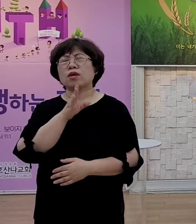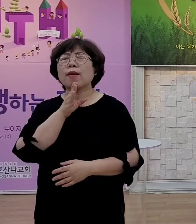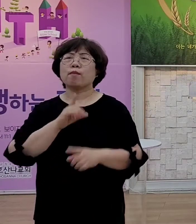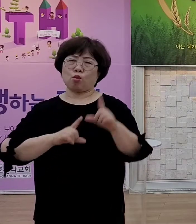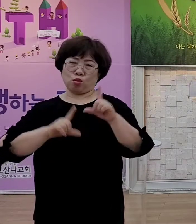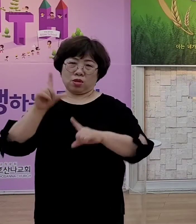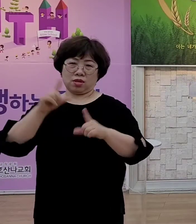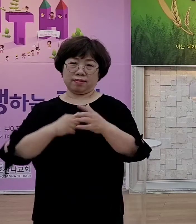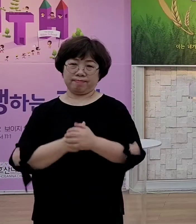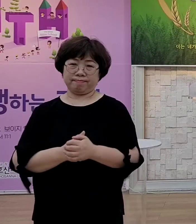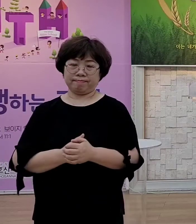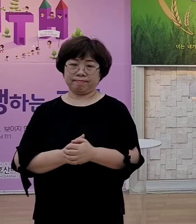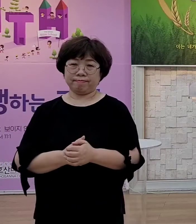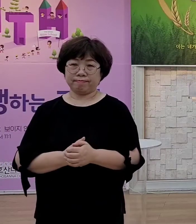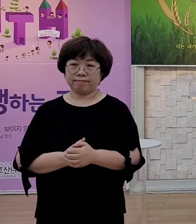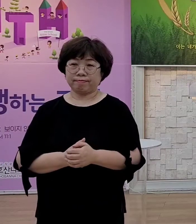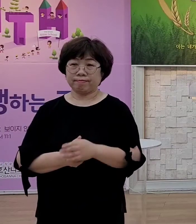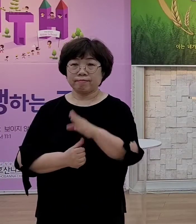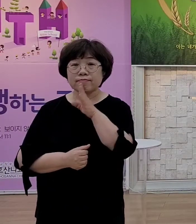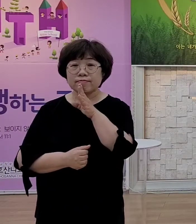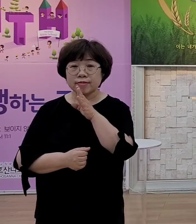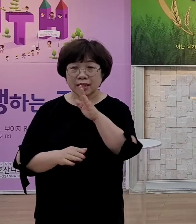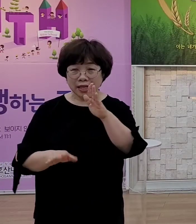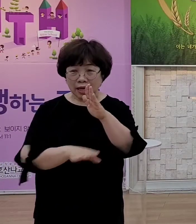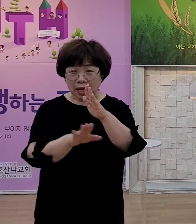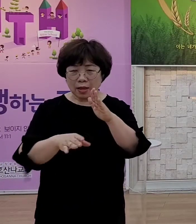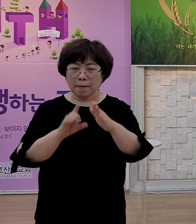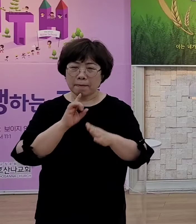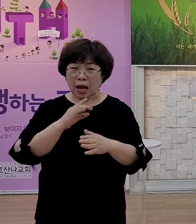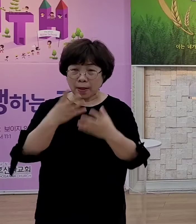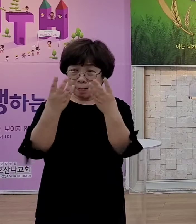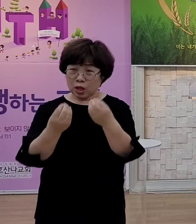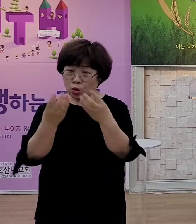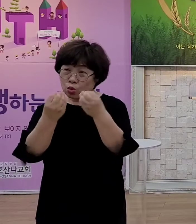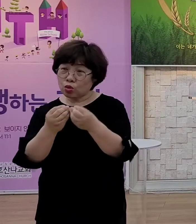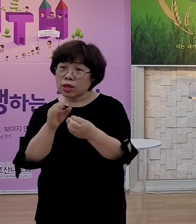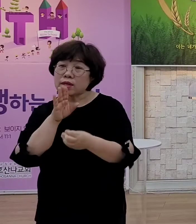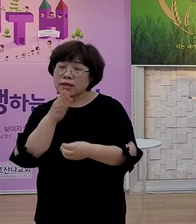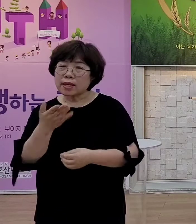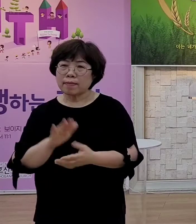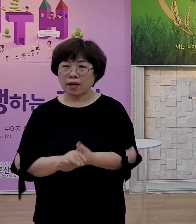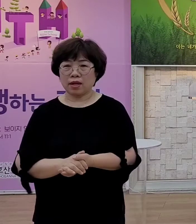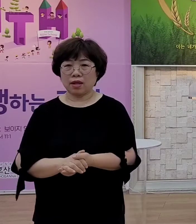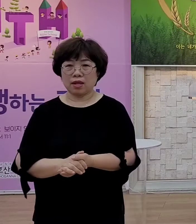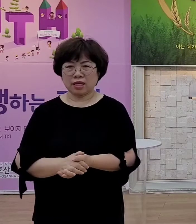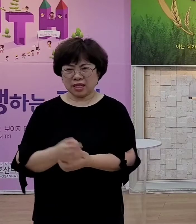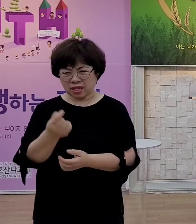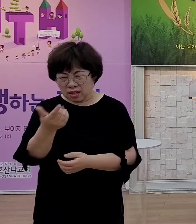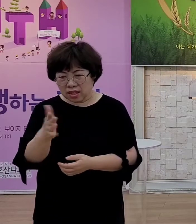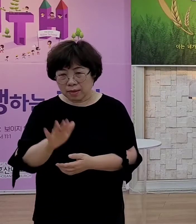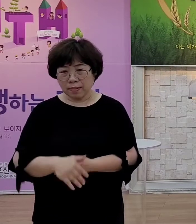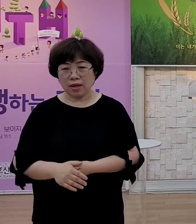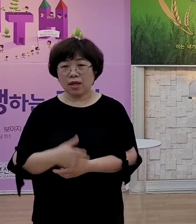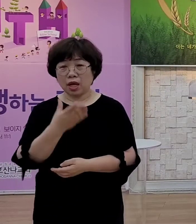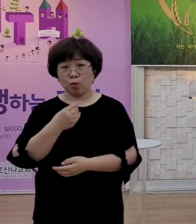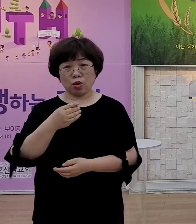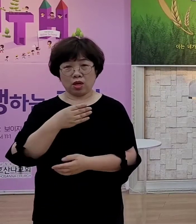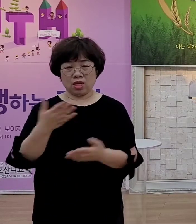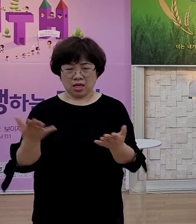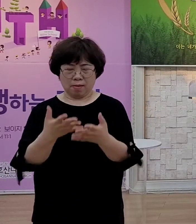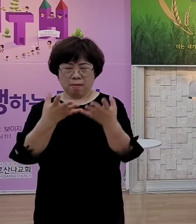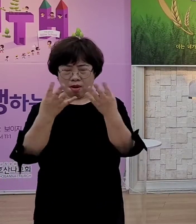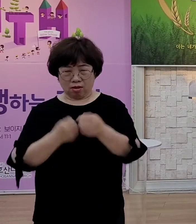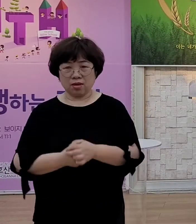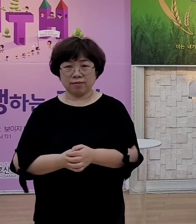작은 행복을 느낄 수 있는, 지금 가정 안에서만 지금 제가 한정되어서 설명한 거예요. 여러분, 조금 더 확대하면 얼마나